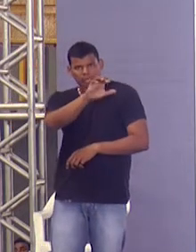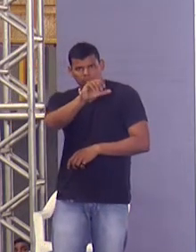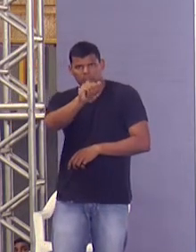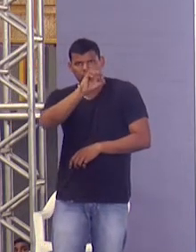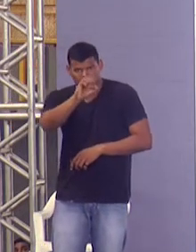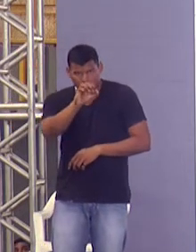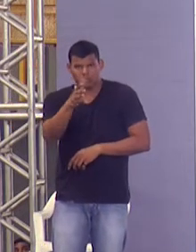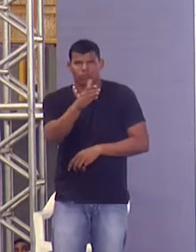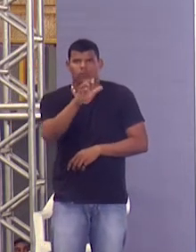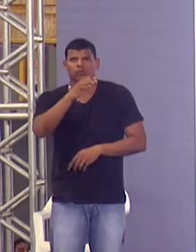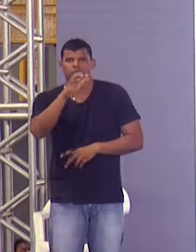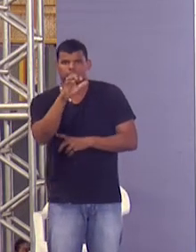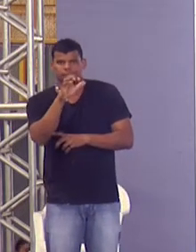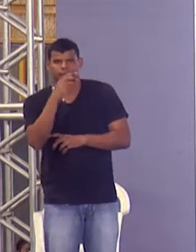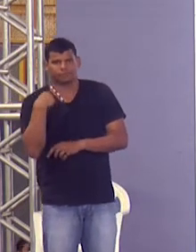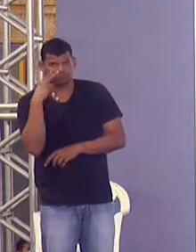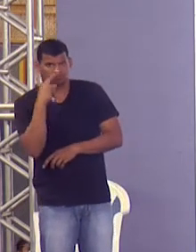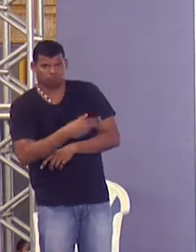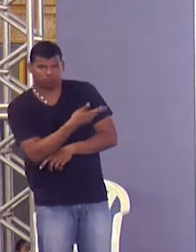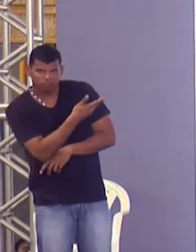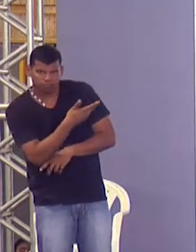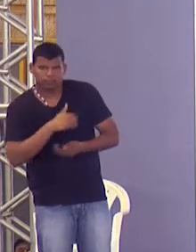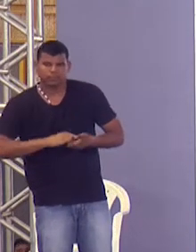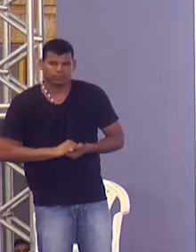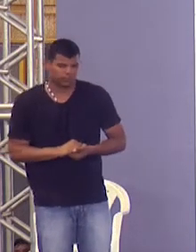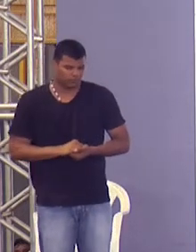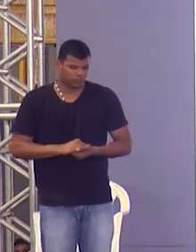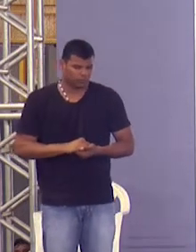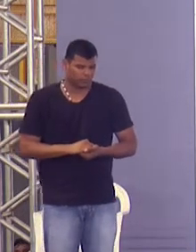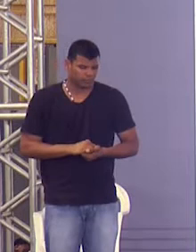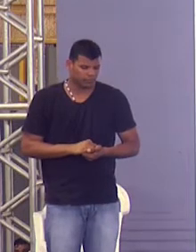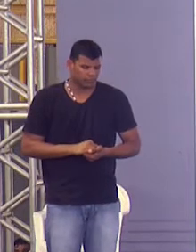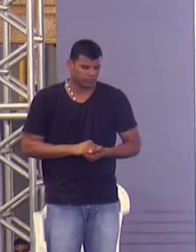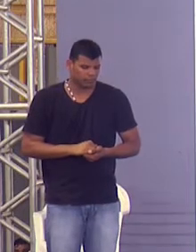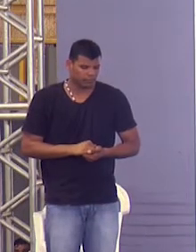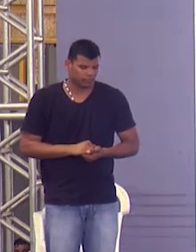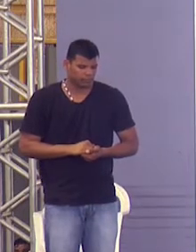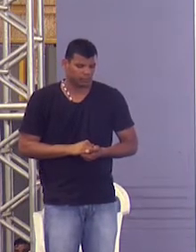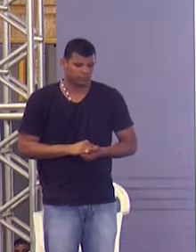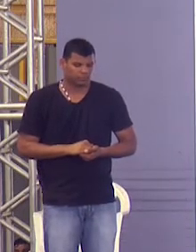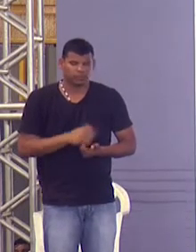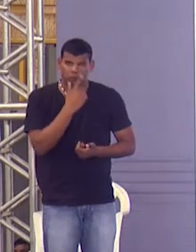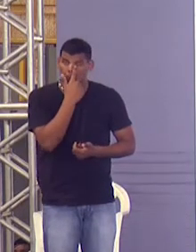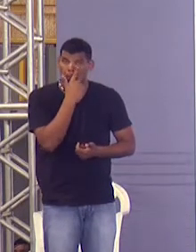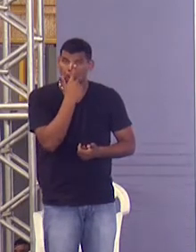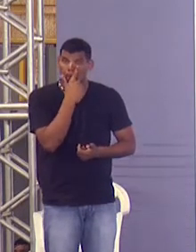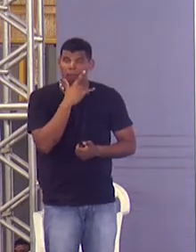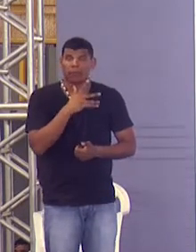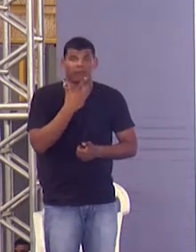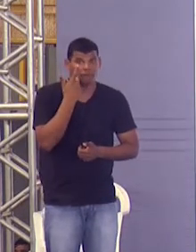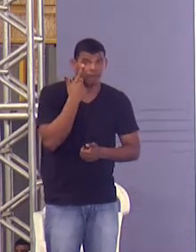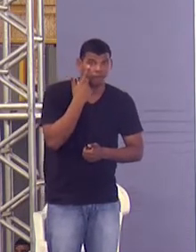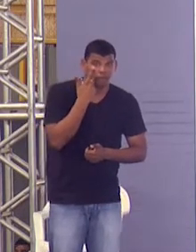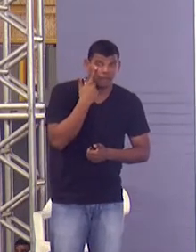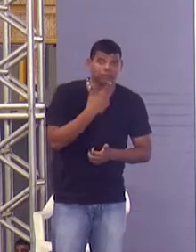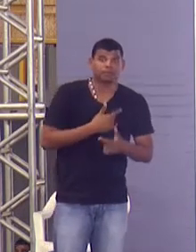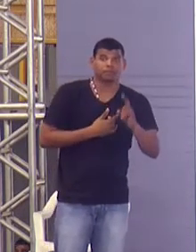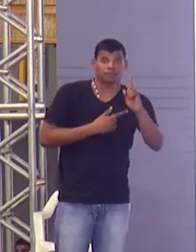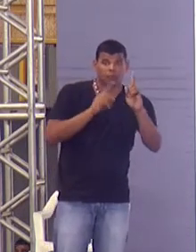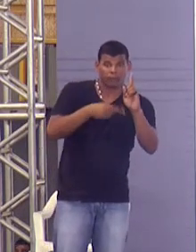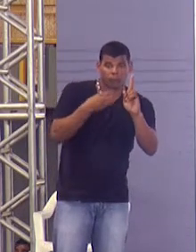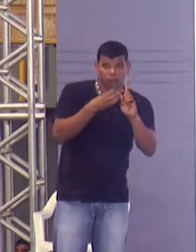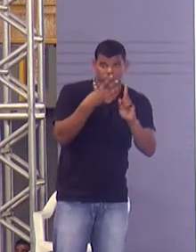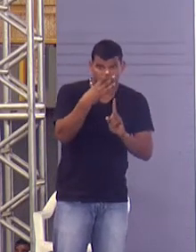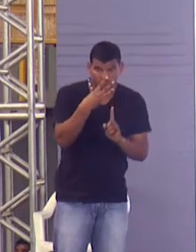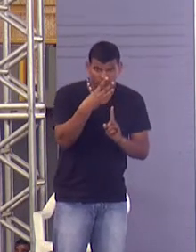número aqui, ó, ele é um número que está entre 1 e 10. ele tem que estar entre 1 e